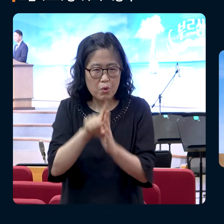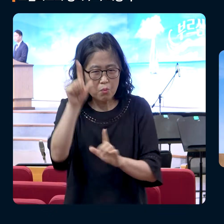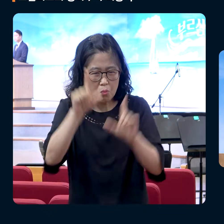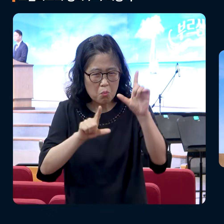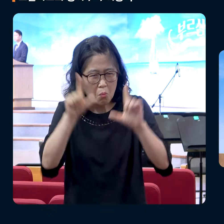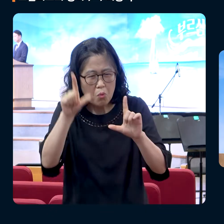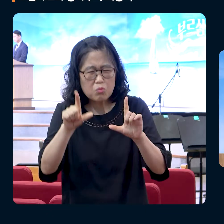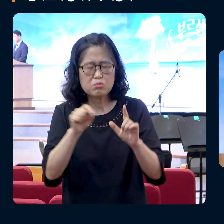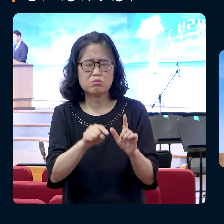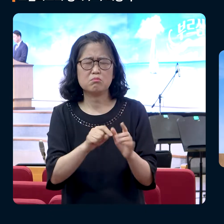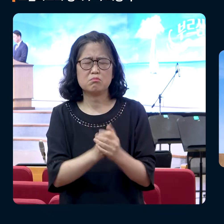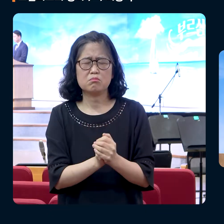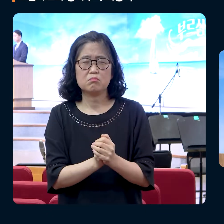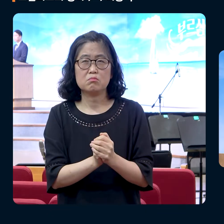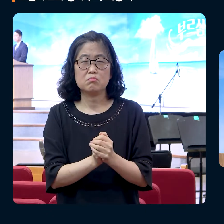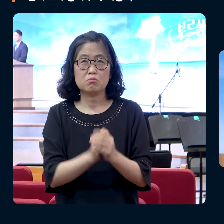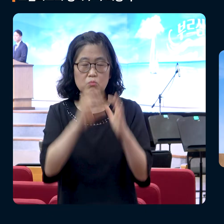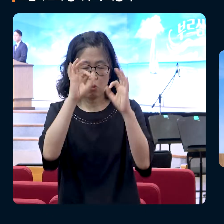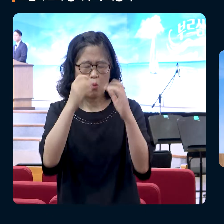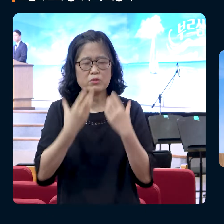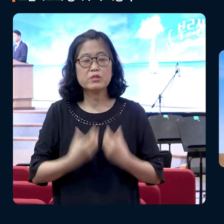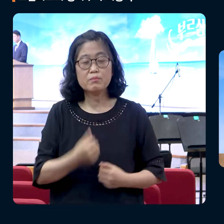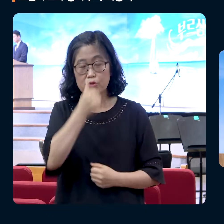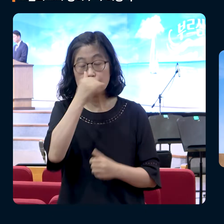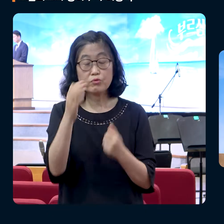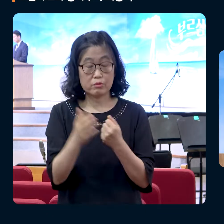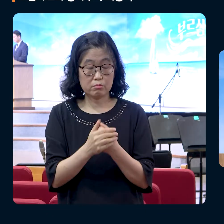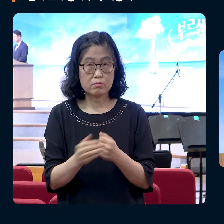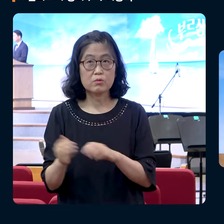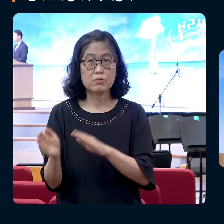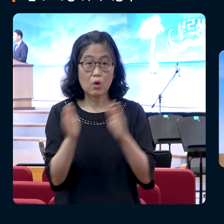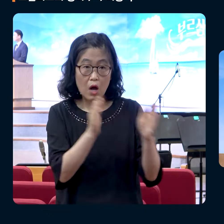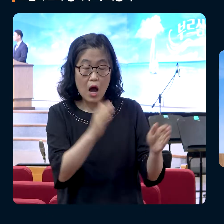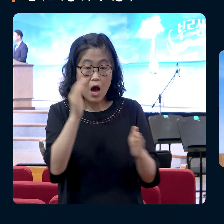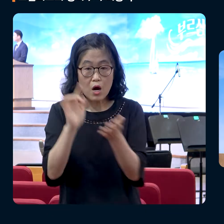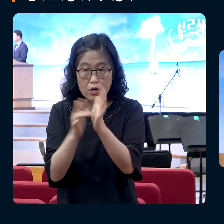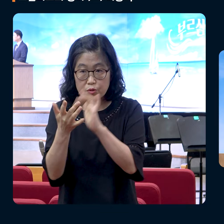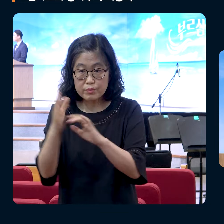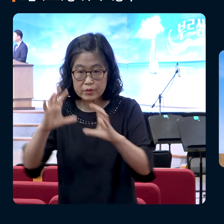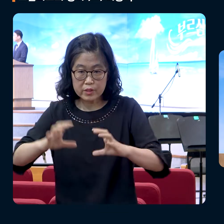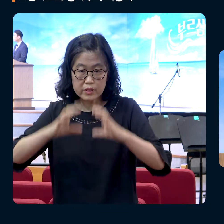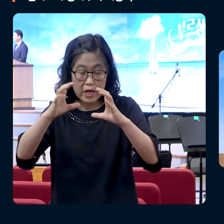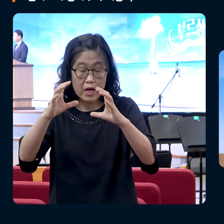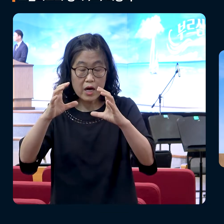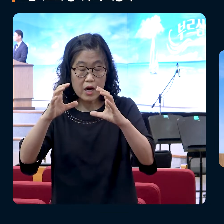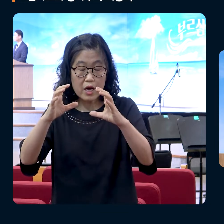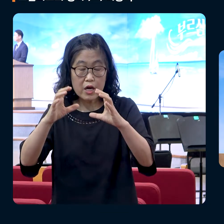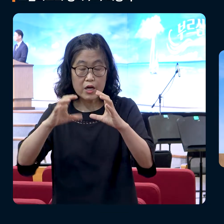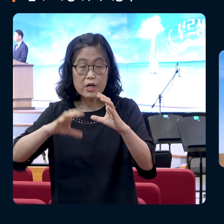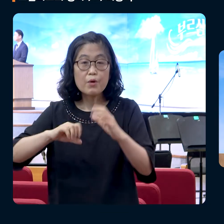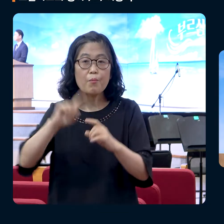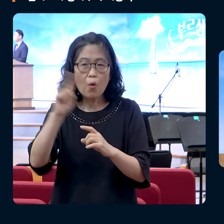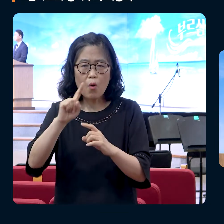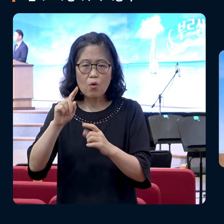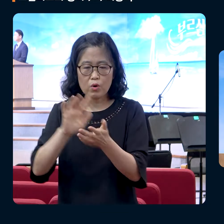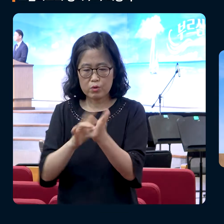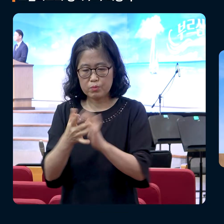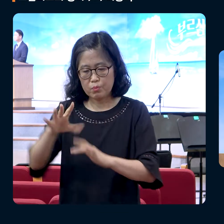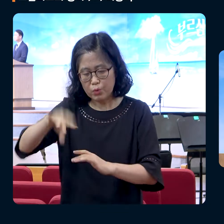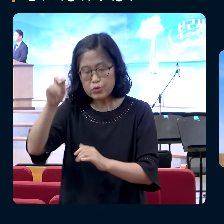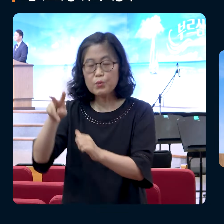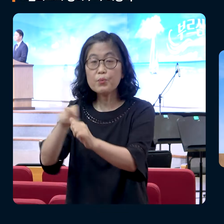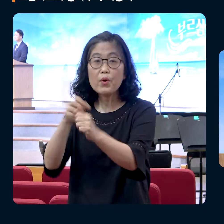하겠지만, 한편으로는 예수님이 말씀하신 것처럼 세상이 예수님을 먼저 미워했기 때문에 이